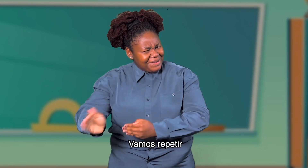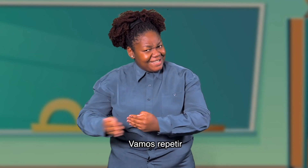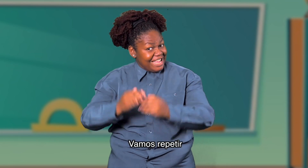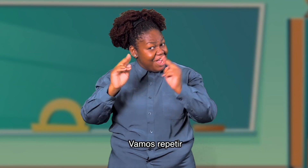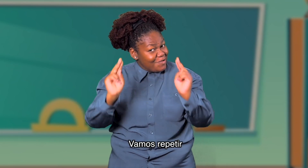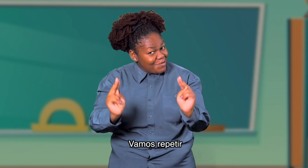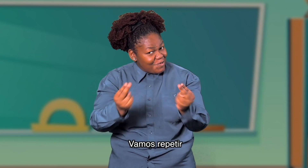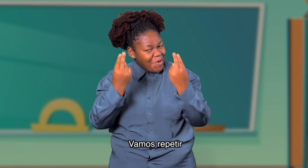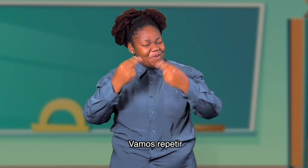Vamos repetir?